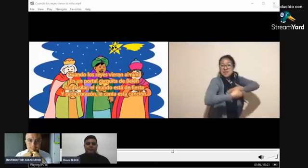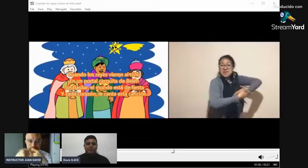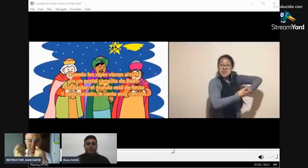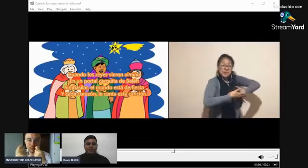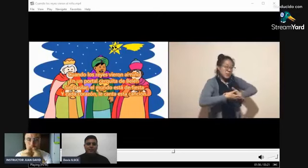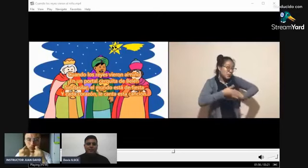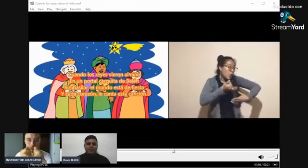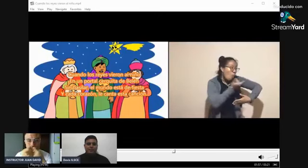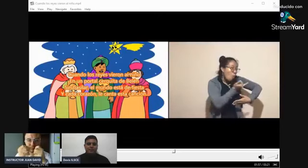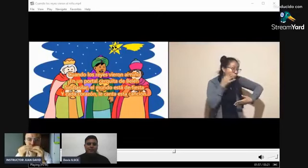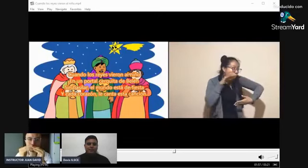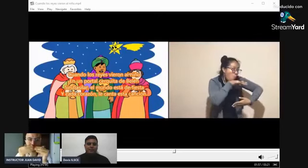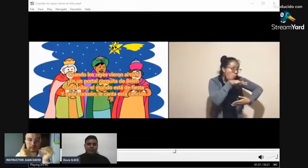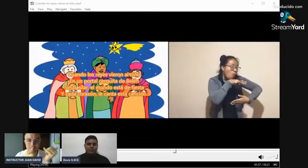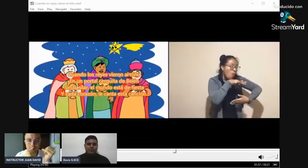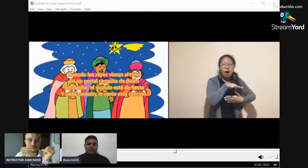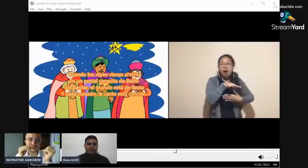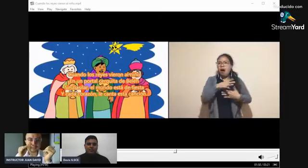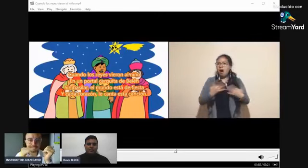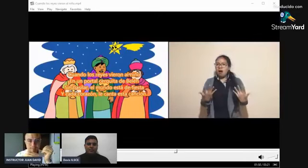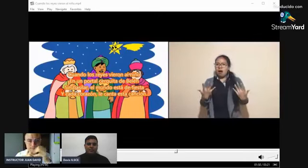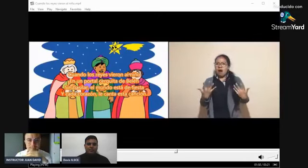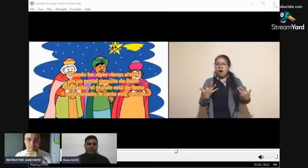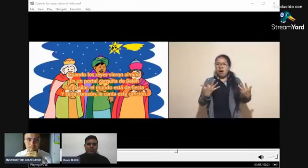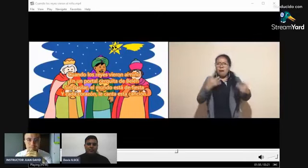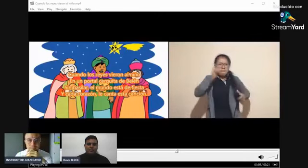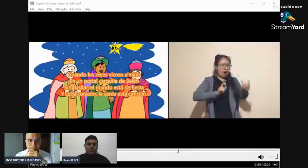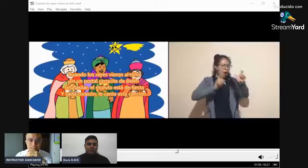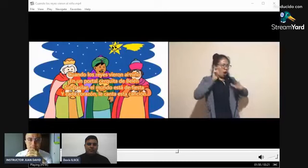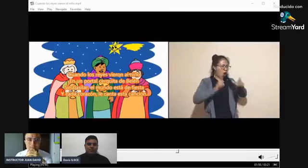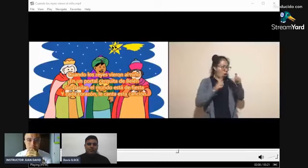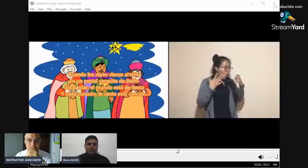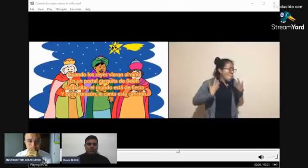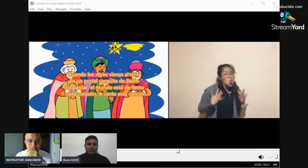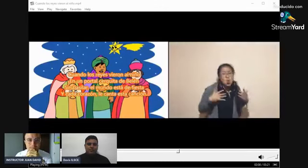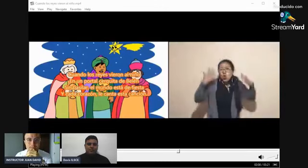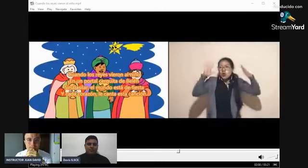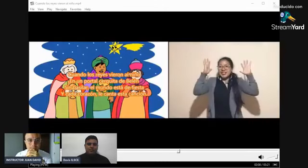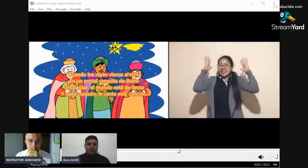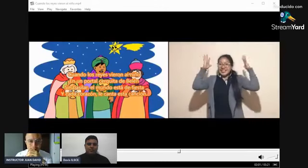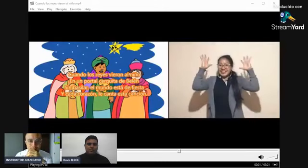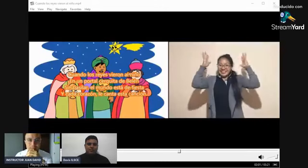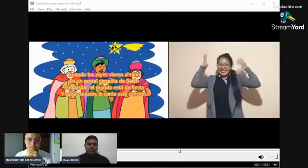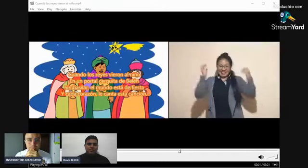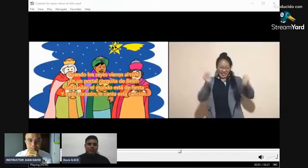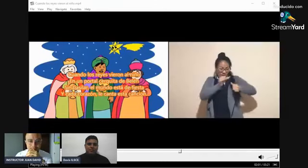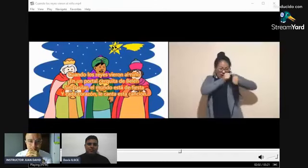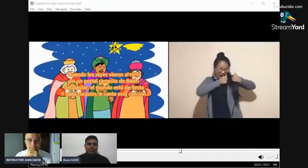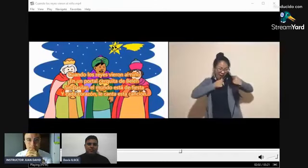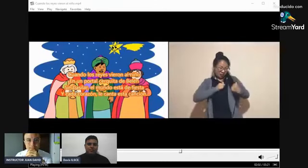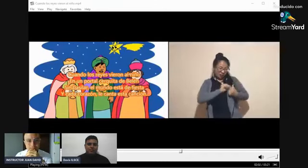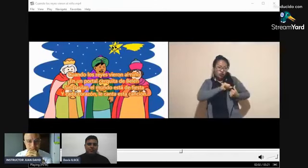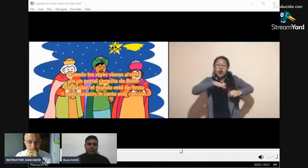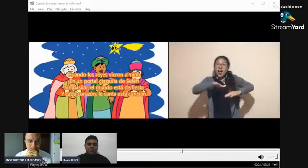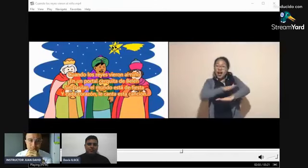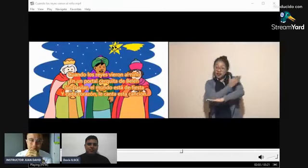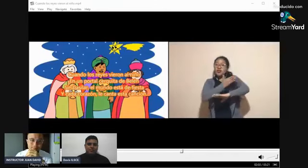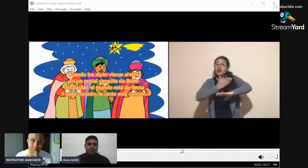de Belén, sin vacilar, el mundo está de fiesta y cada corazón le